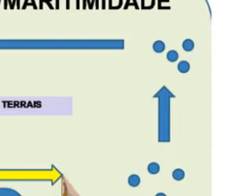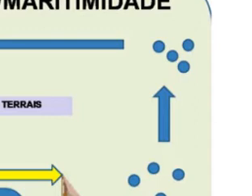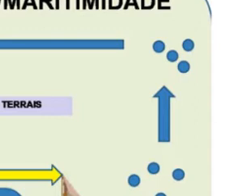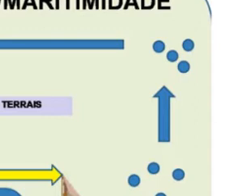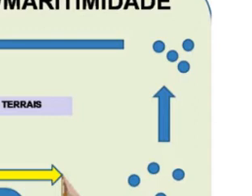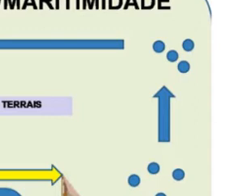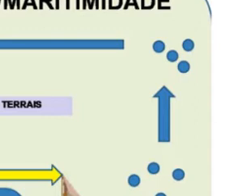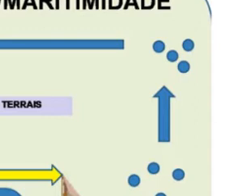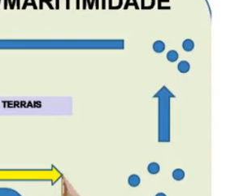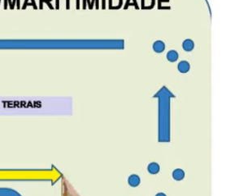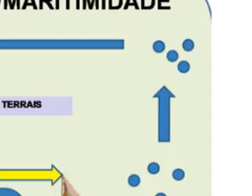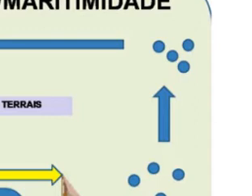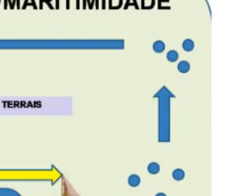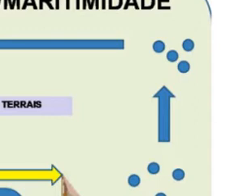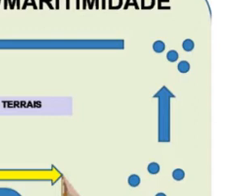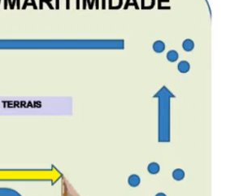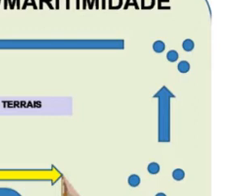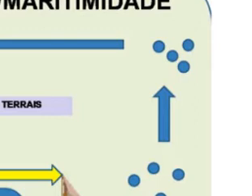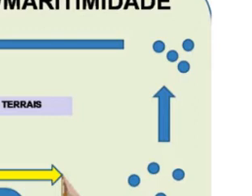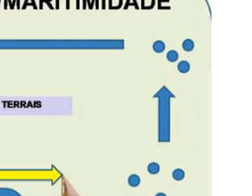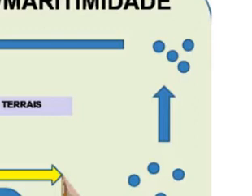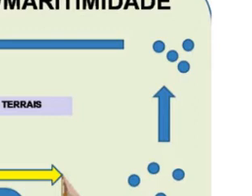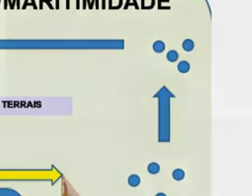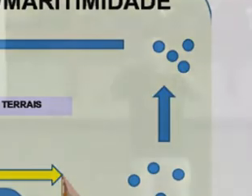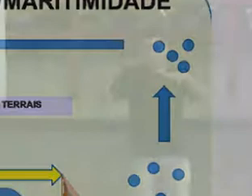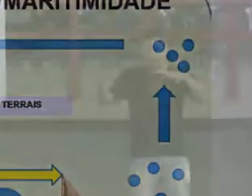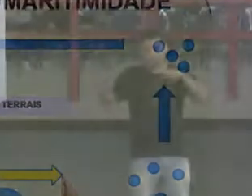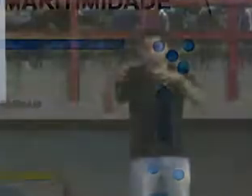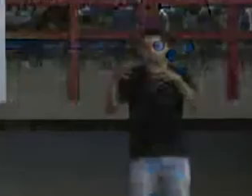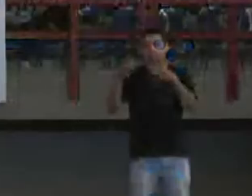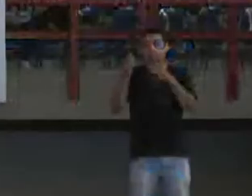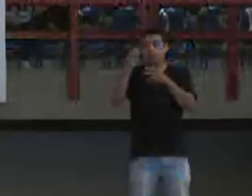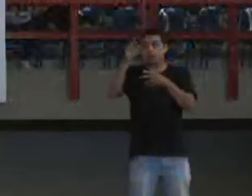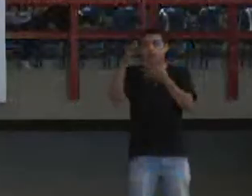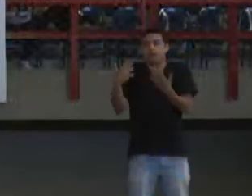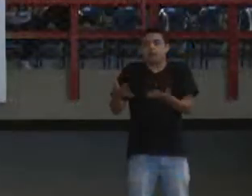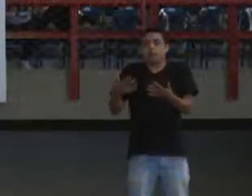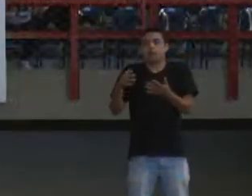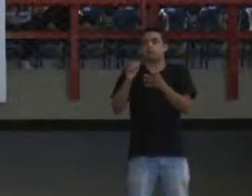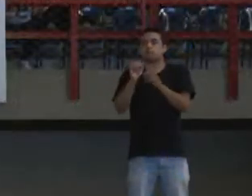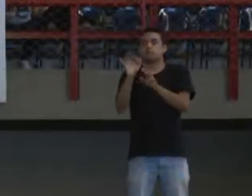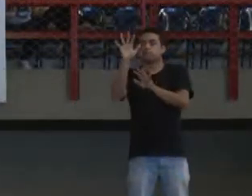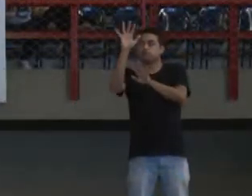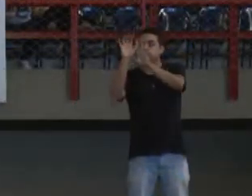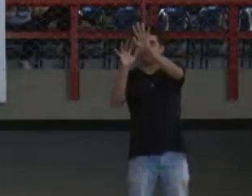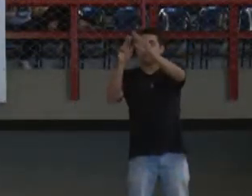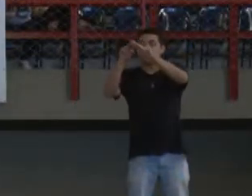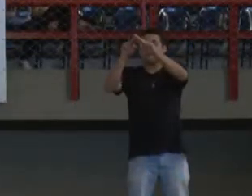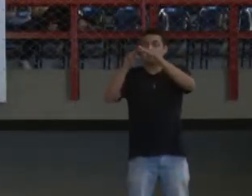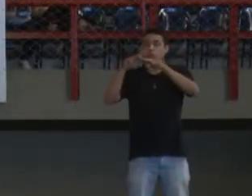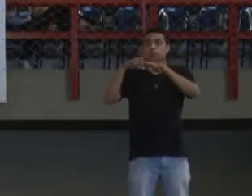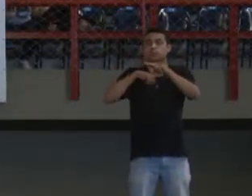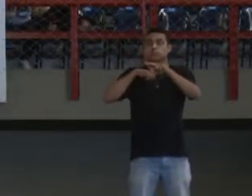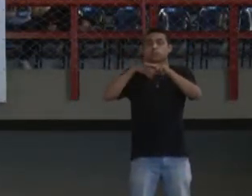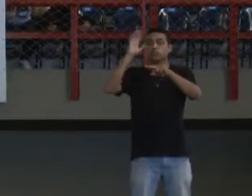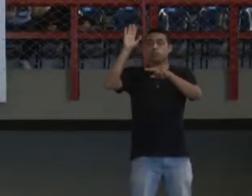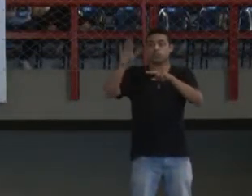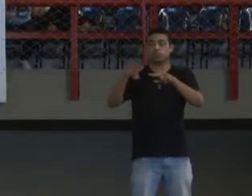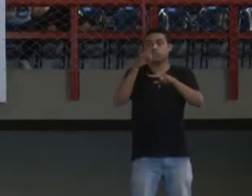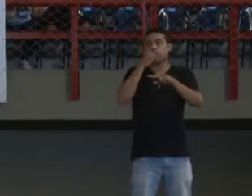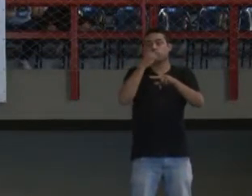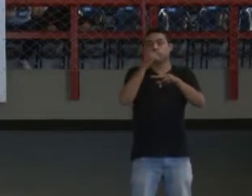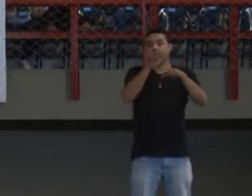leves. Por isso que o ar sobre o mar, nesse momento, está mais leve e o ar sobe. Então eu tenho uma corrente